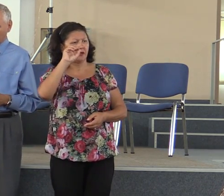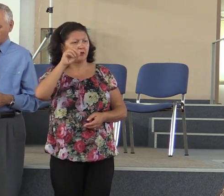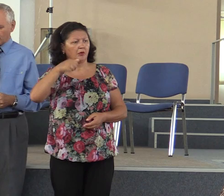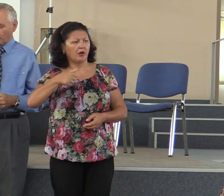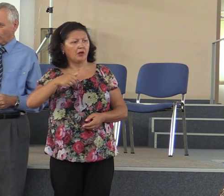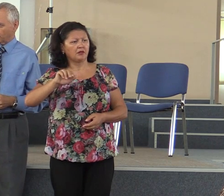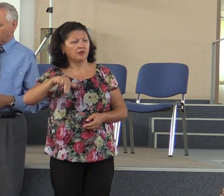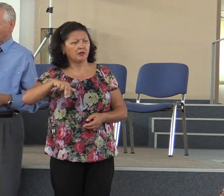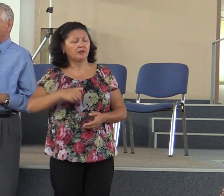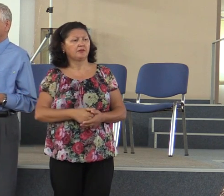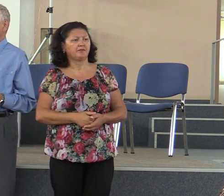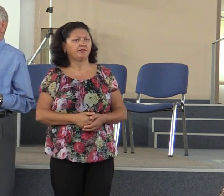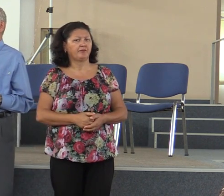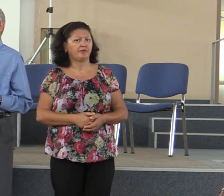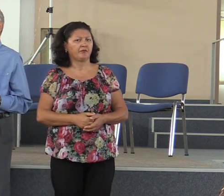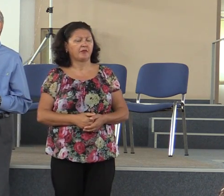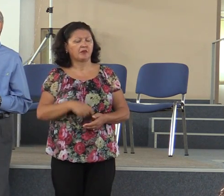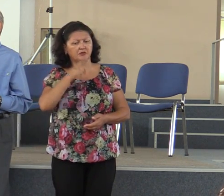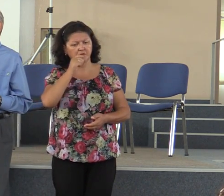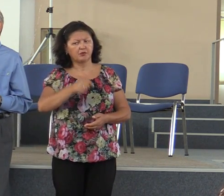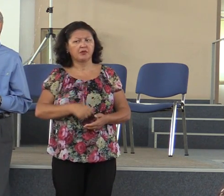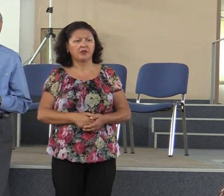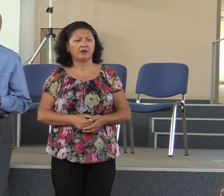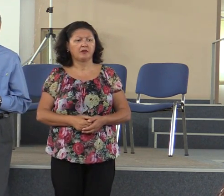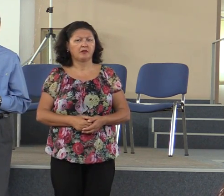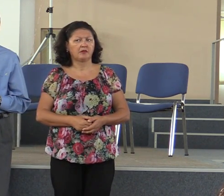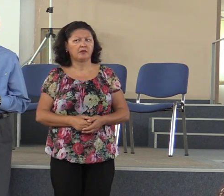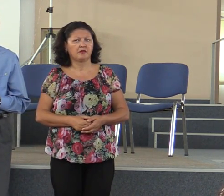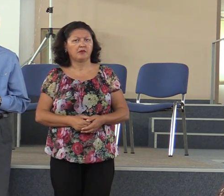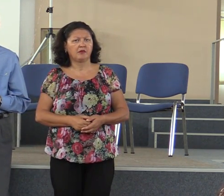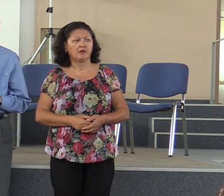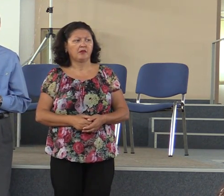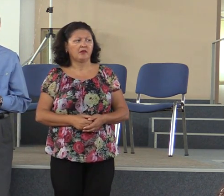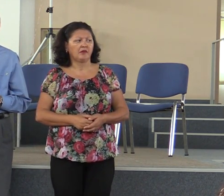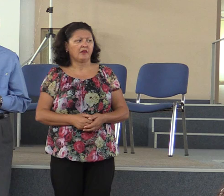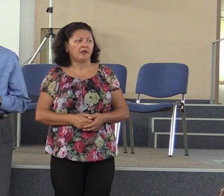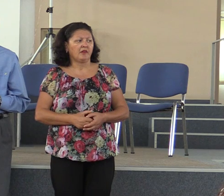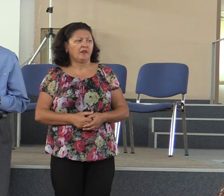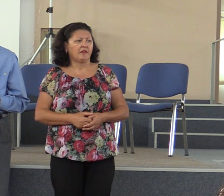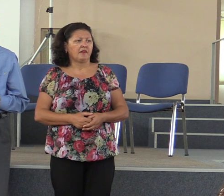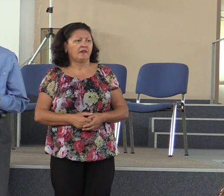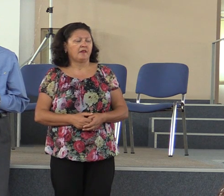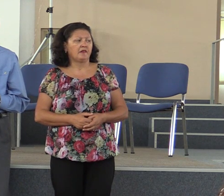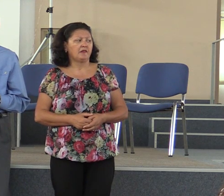cel care a scris cartea Apocalipsei, spune, there I looked before me and I saw the Lamb